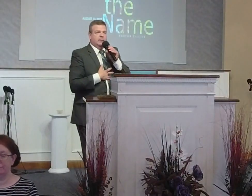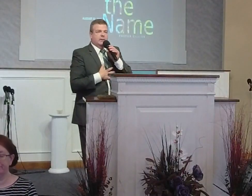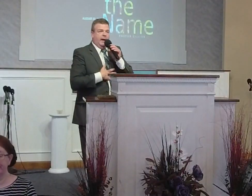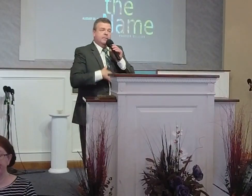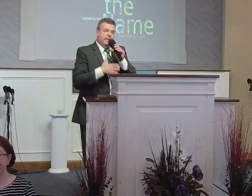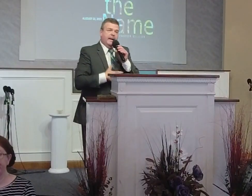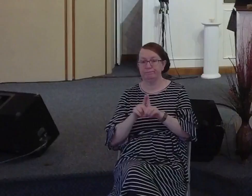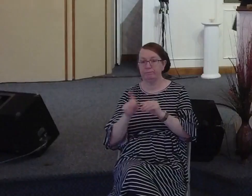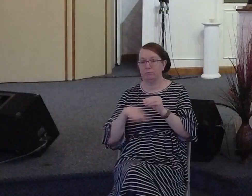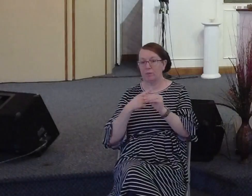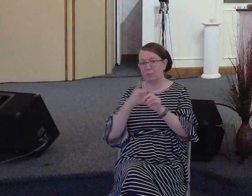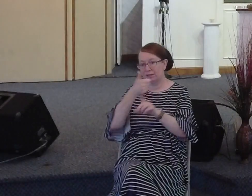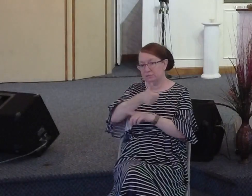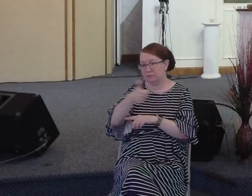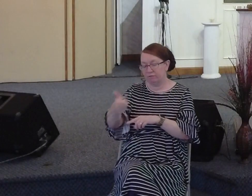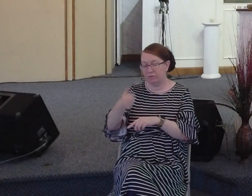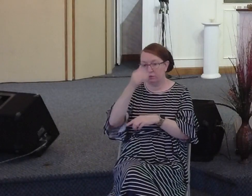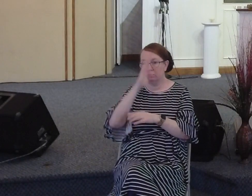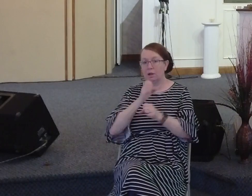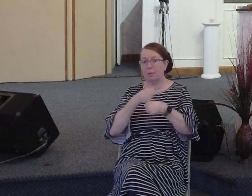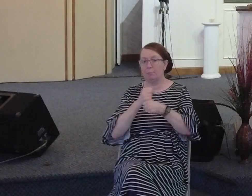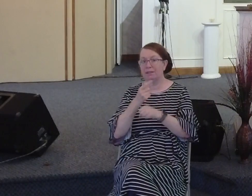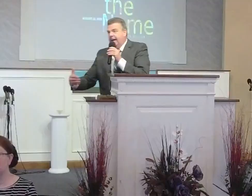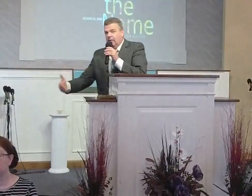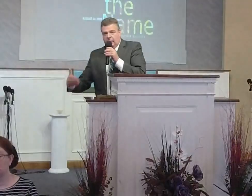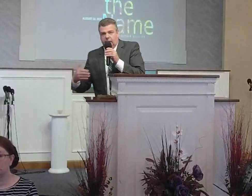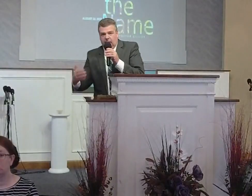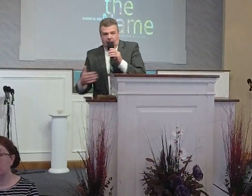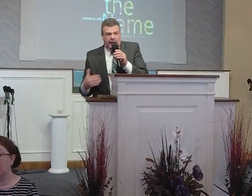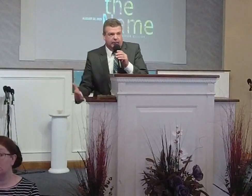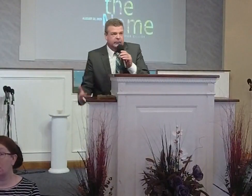nosotros. Dios nos creó.